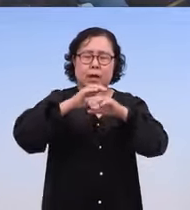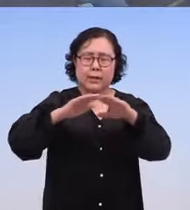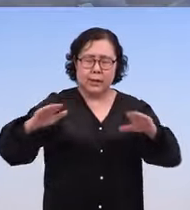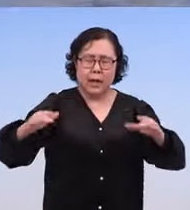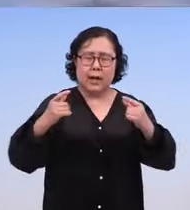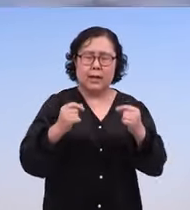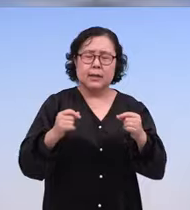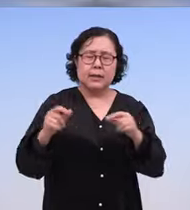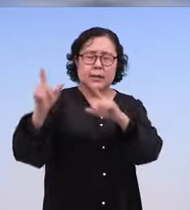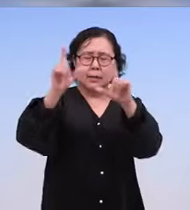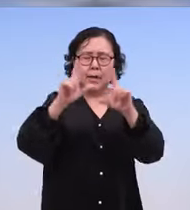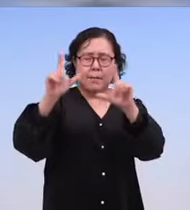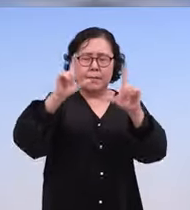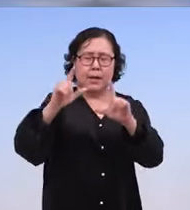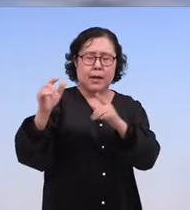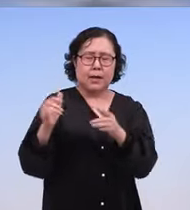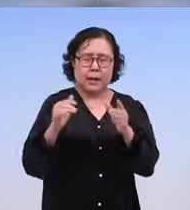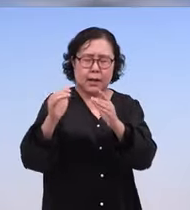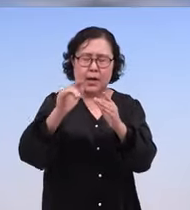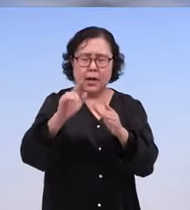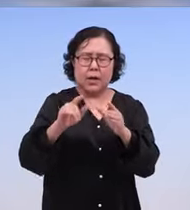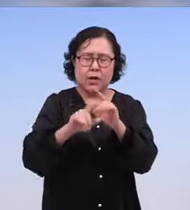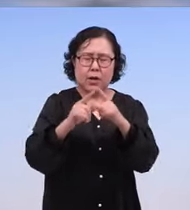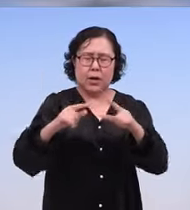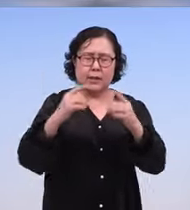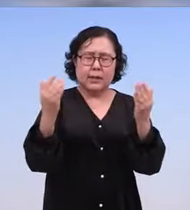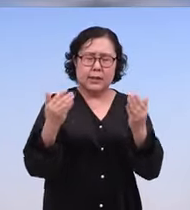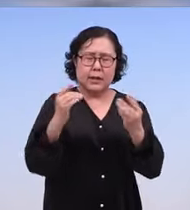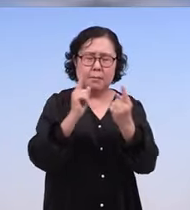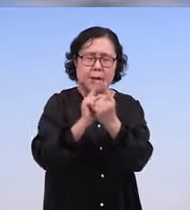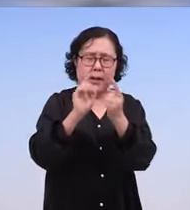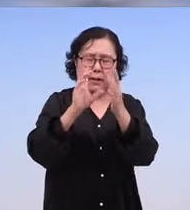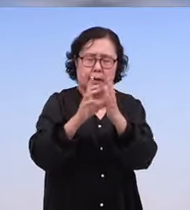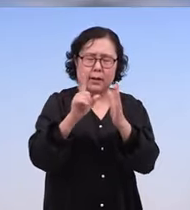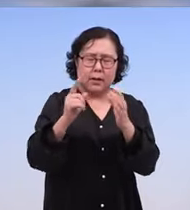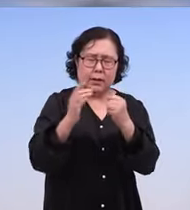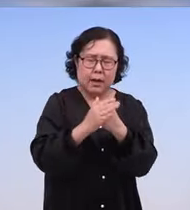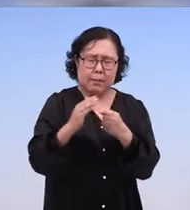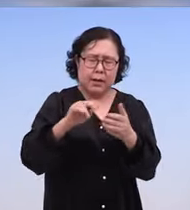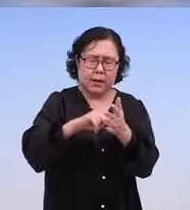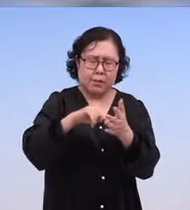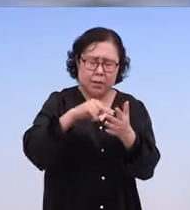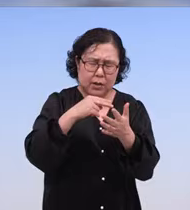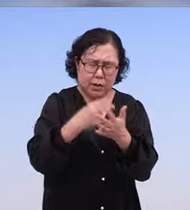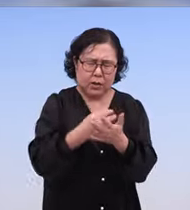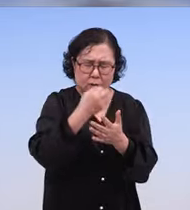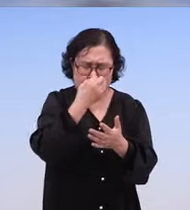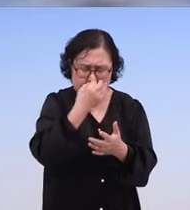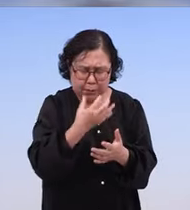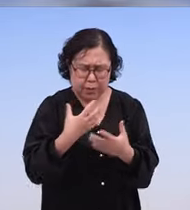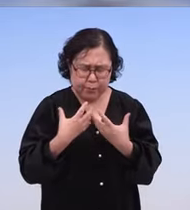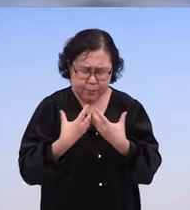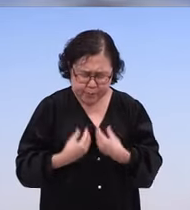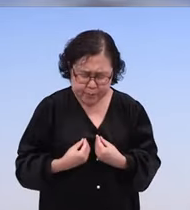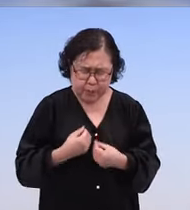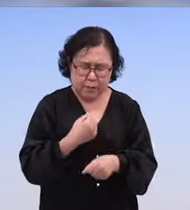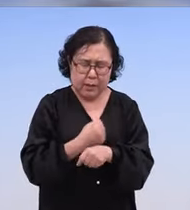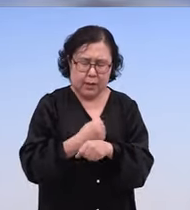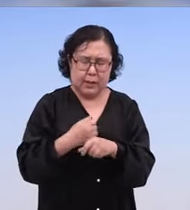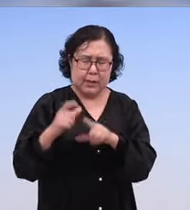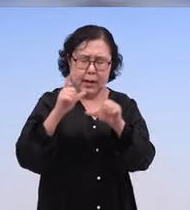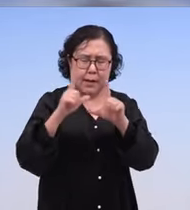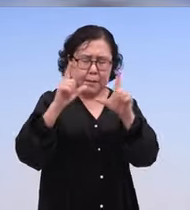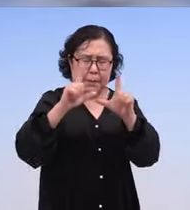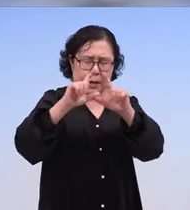광야 같은 인생길에 하나님 이런 일을 만나고 저런 일을 만날 때 그것 때문에 맨날 넘어지고 자빠지고 낙심하고 좌절하는